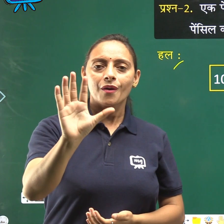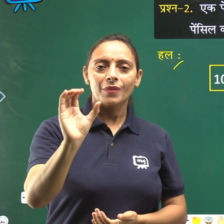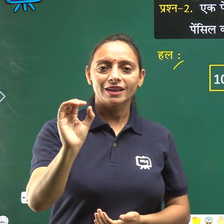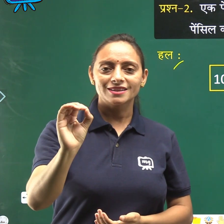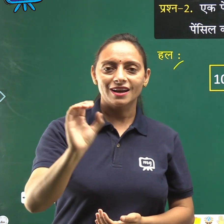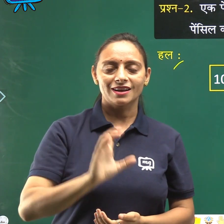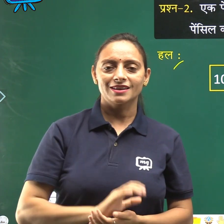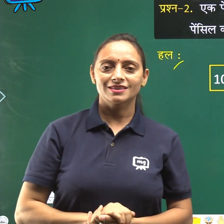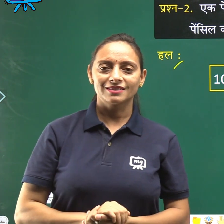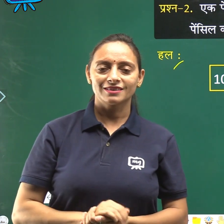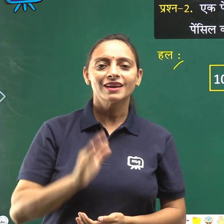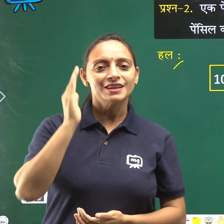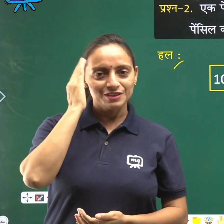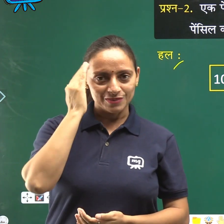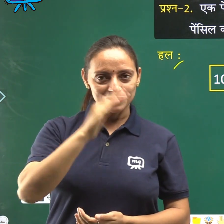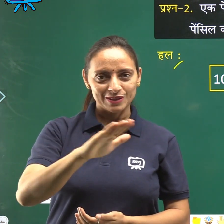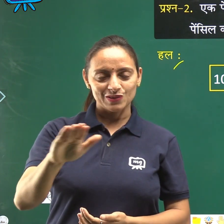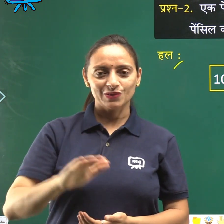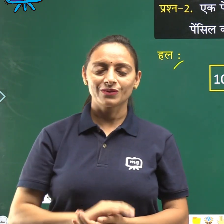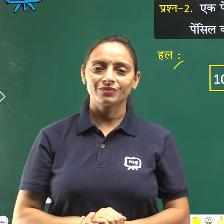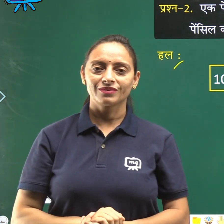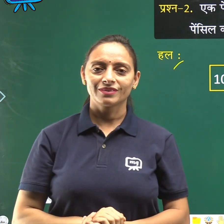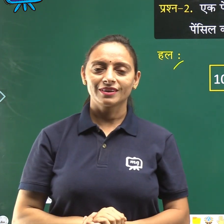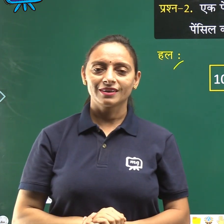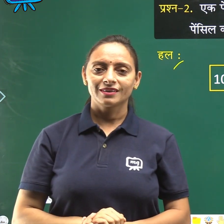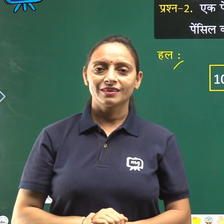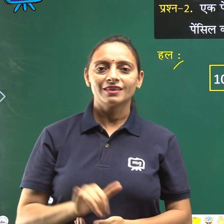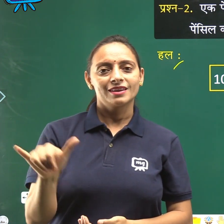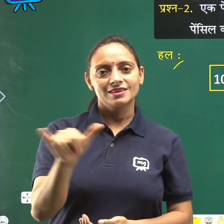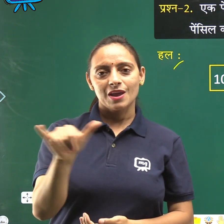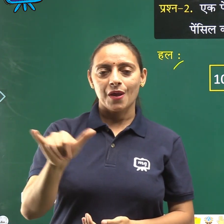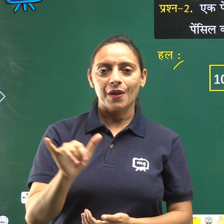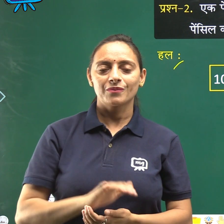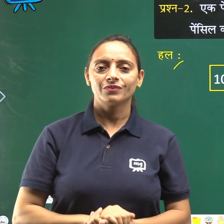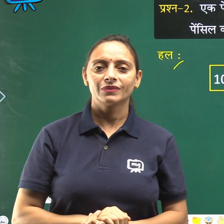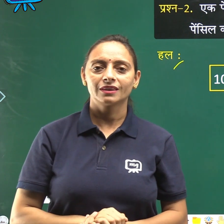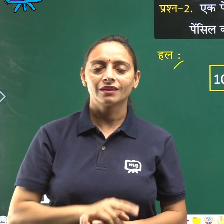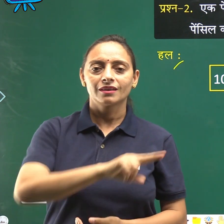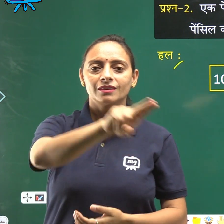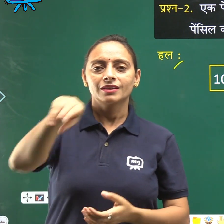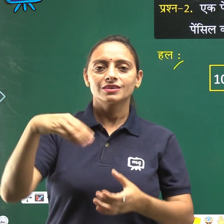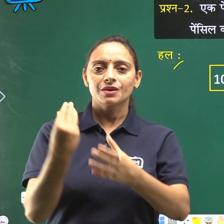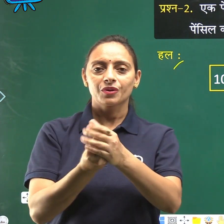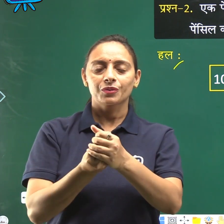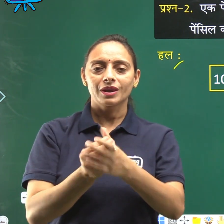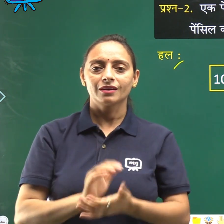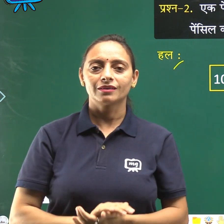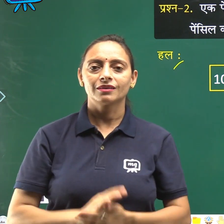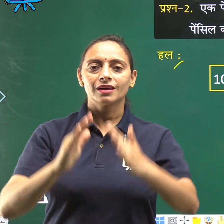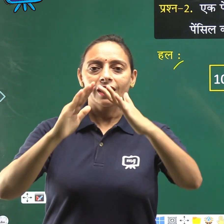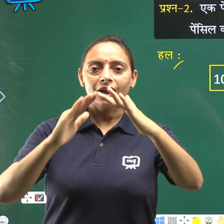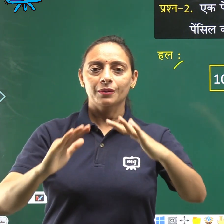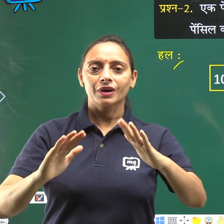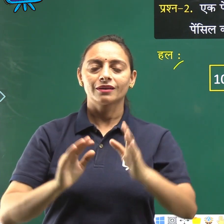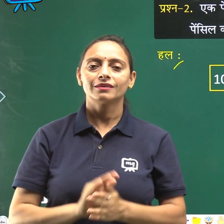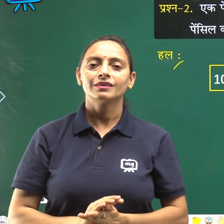50। समझ में आया? इसी तरह से तुम सबको भी घर